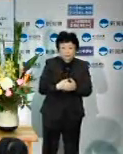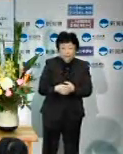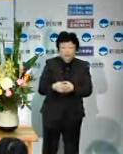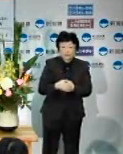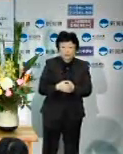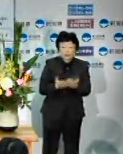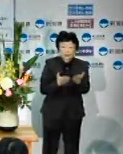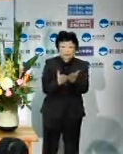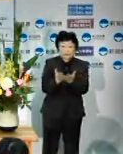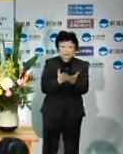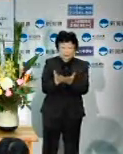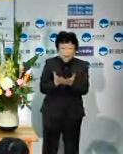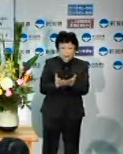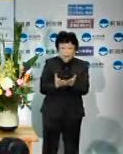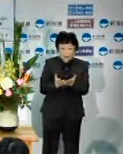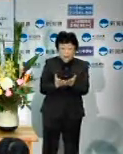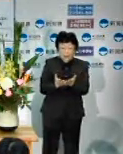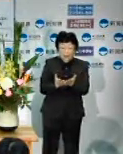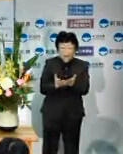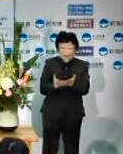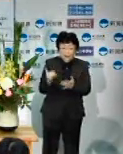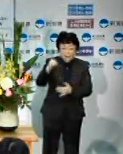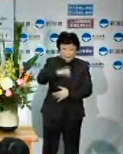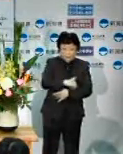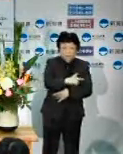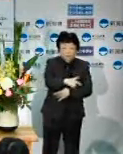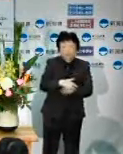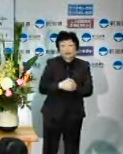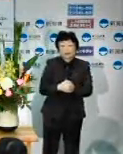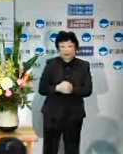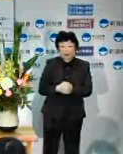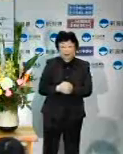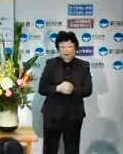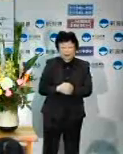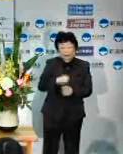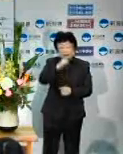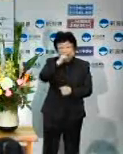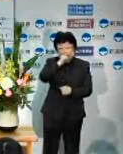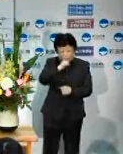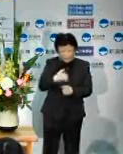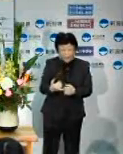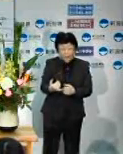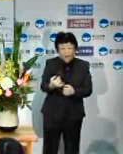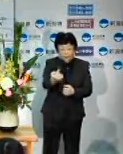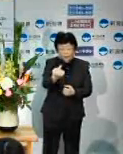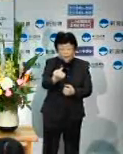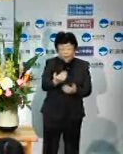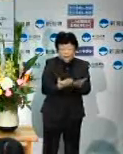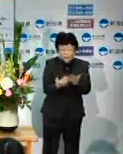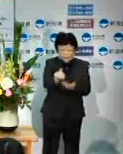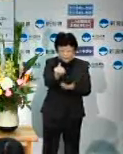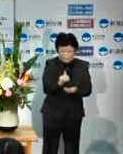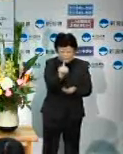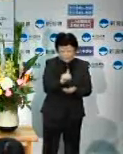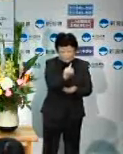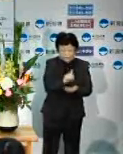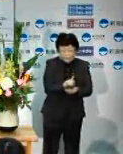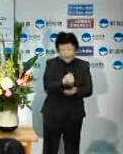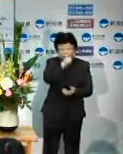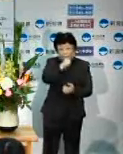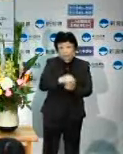中に新潟アウトというのが、もちろん大きく入ってくればそれはそれで